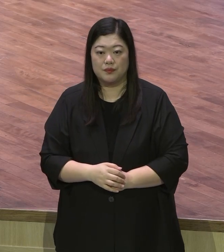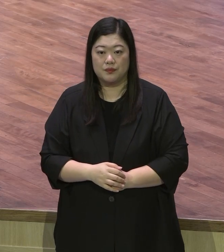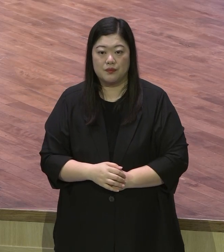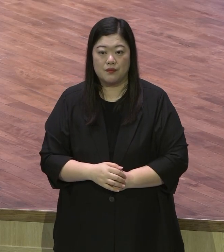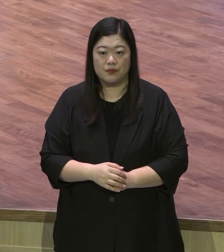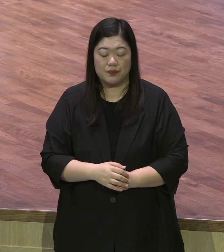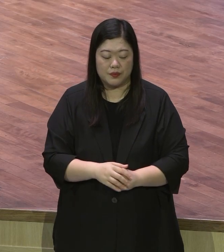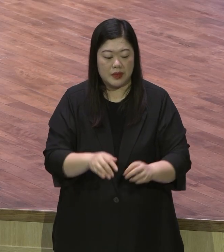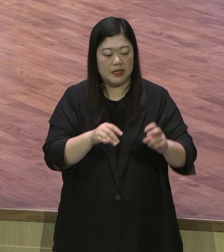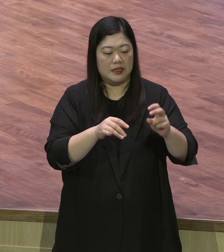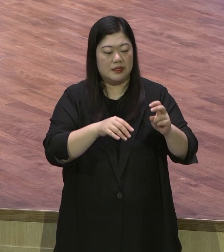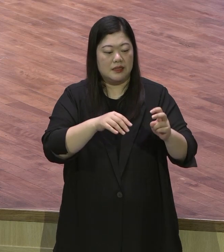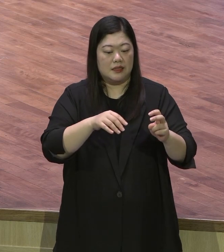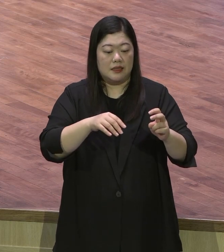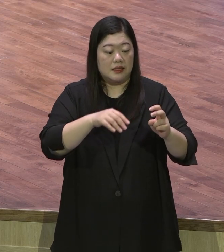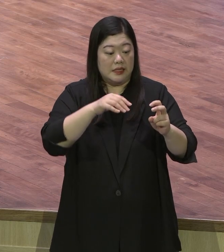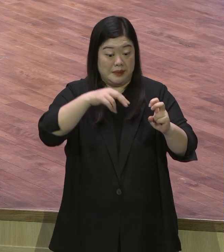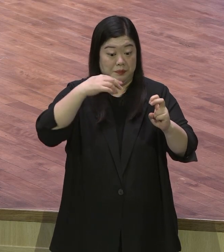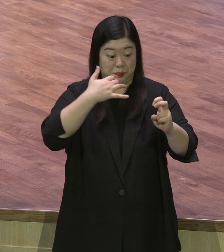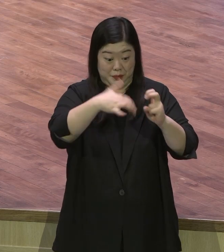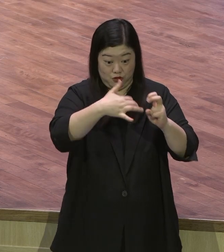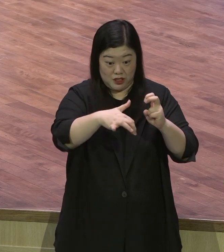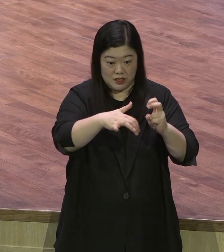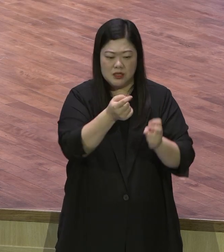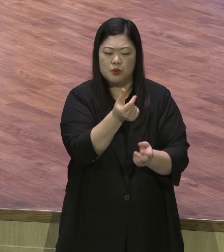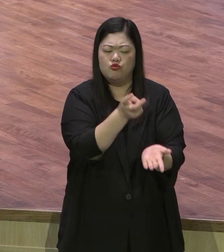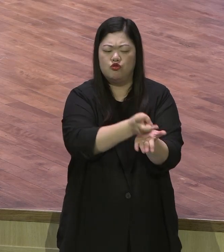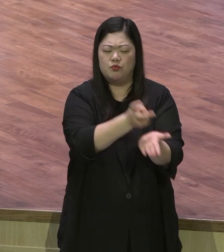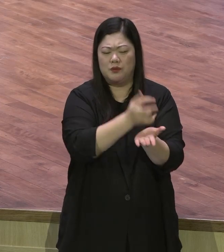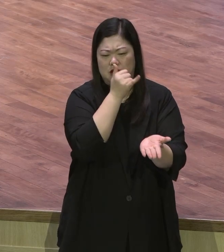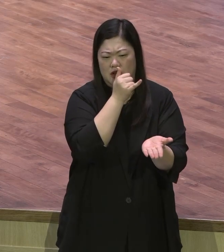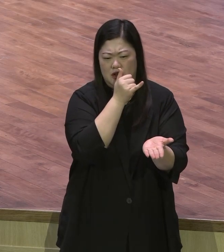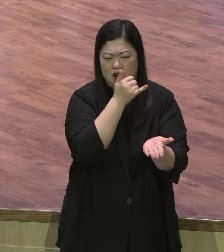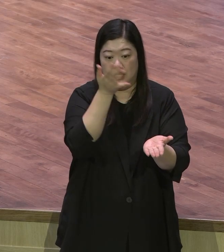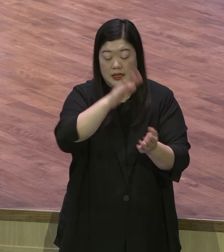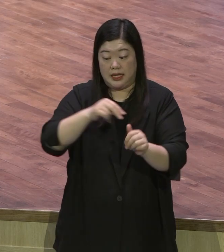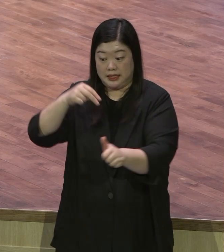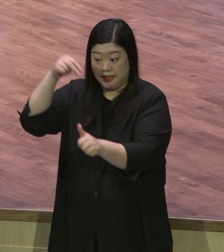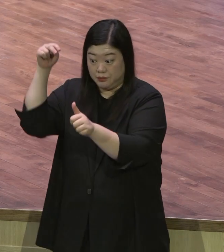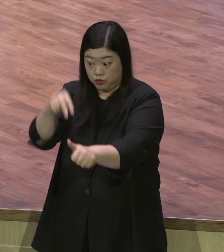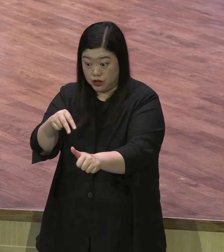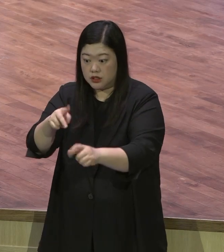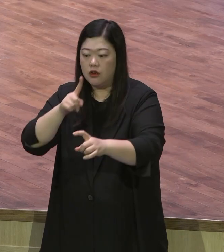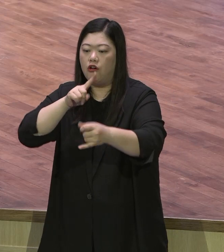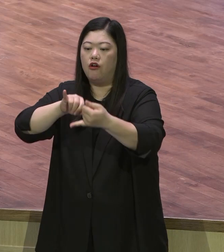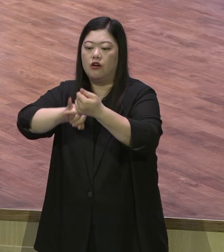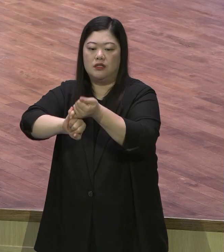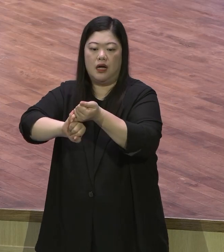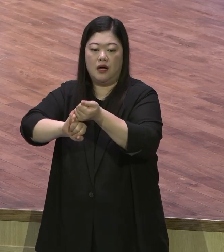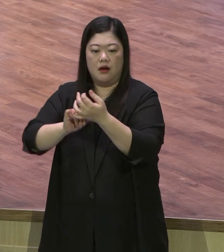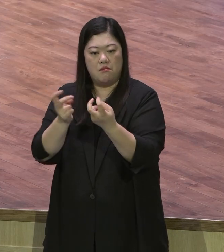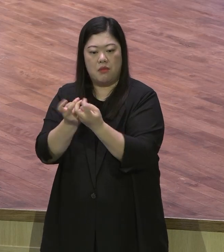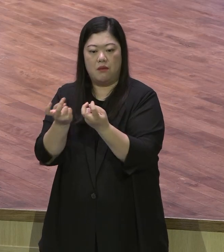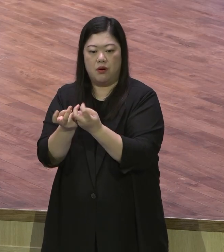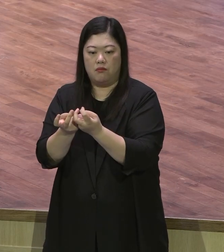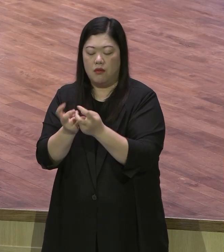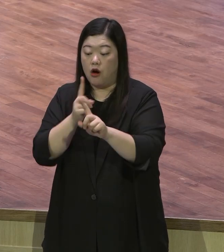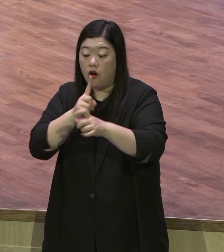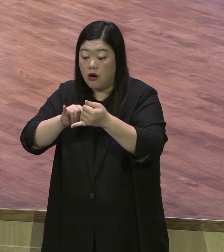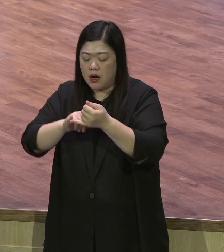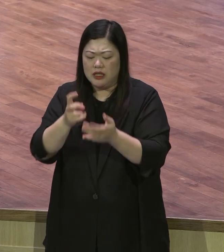복음에 반대되는 율법이 아니에요. 생명에 이르게 하는 그 길을 제시하는